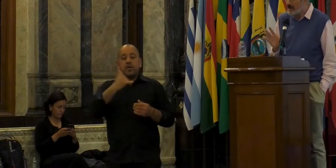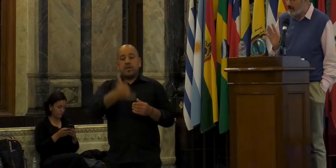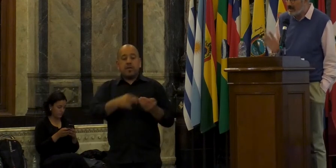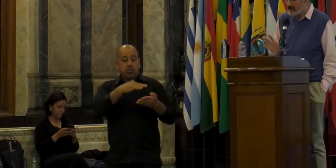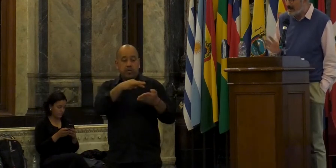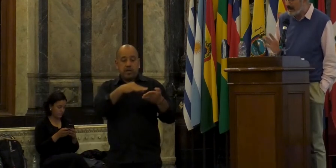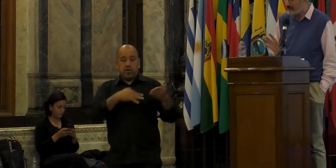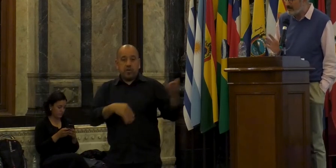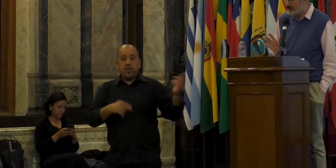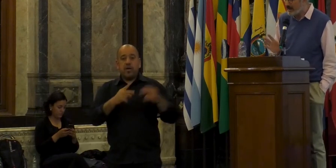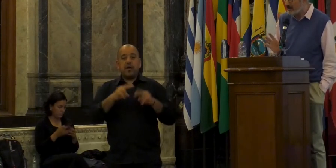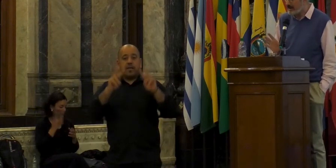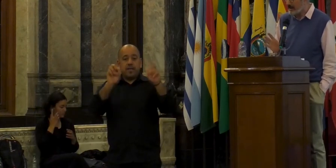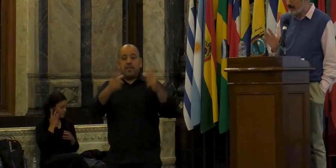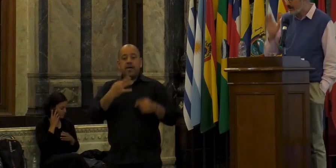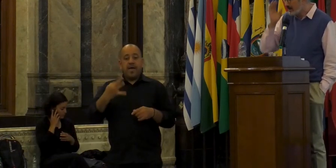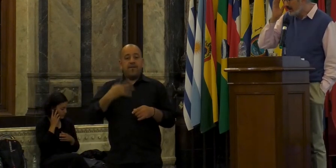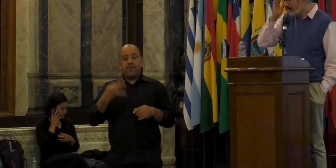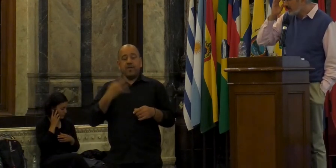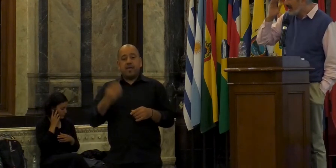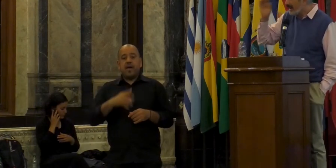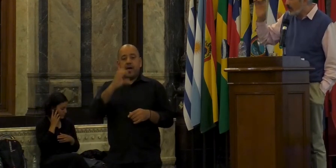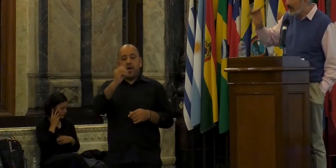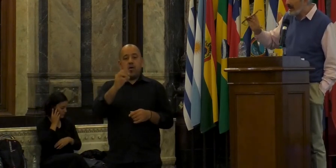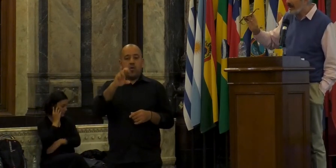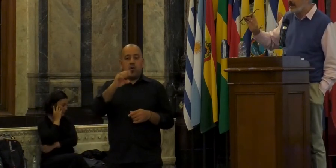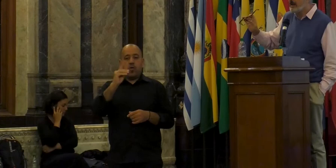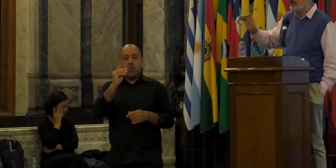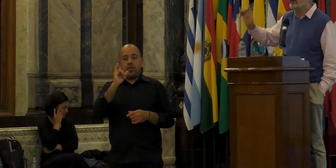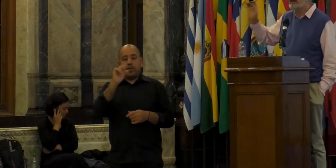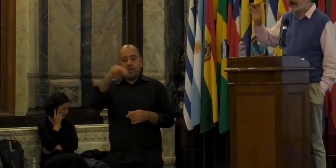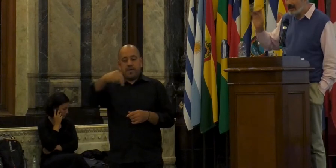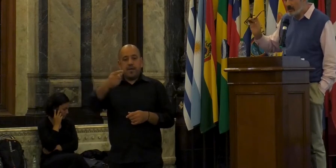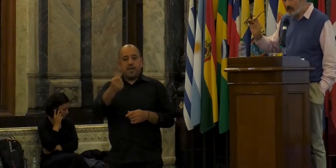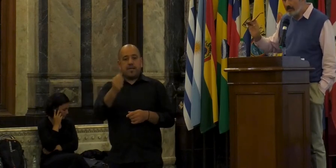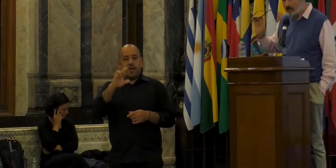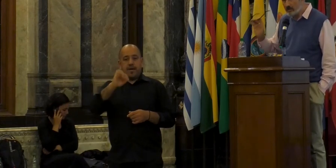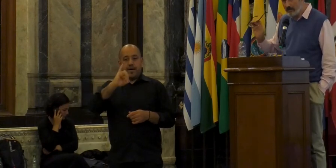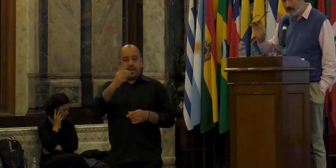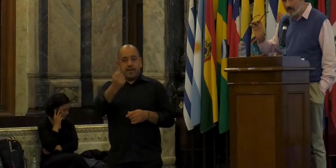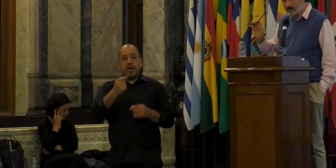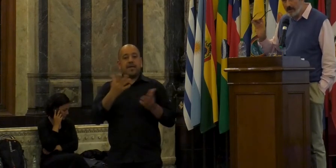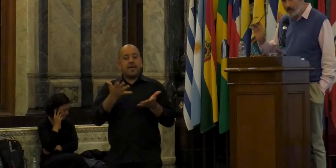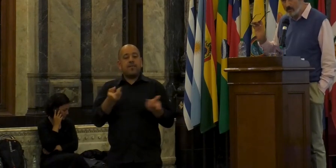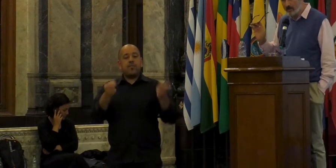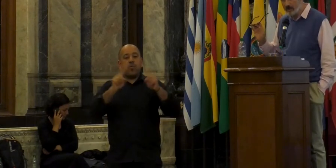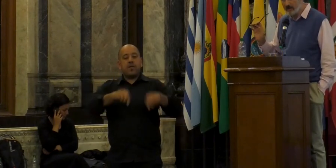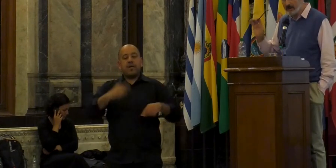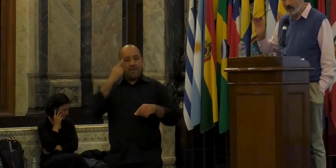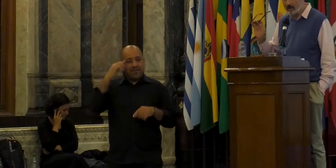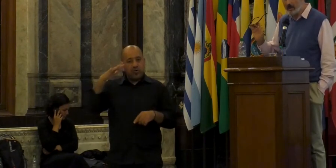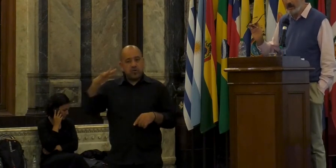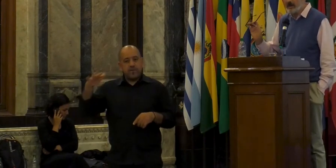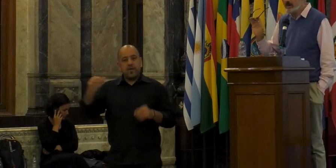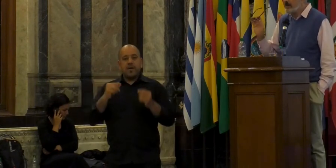que se llama Ordinary Lives, Vidas Ordinarias, donde recupera los tratados filosóficos de Hume,